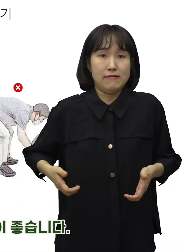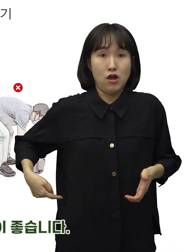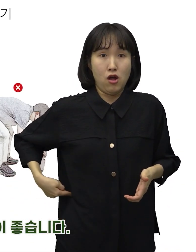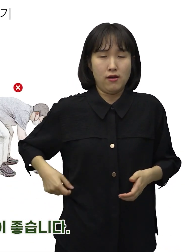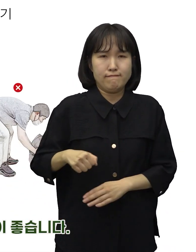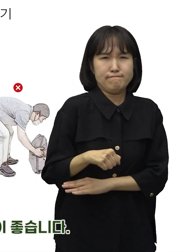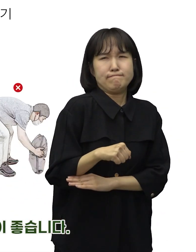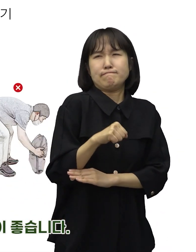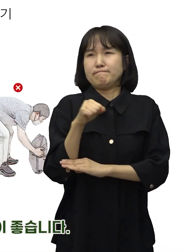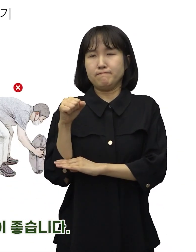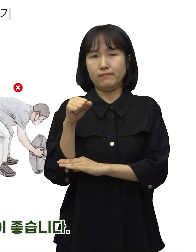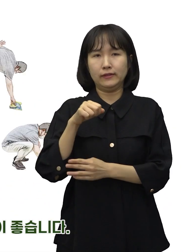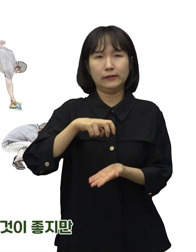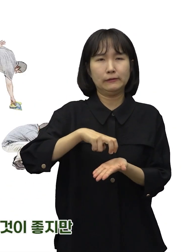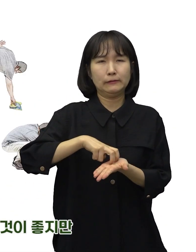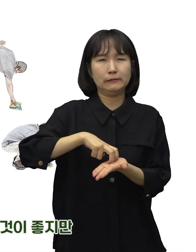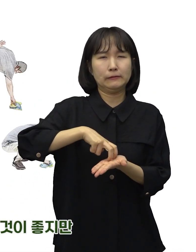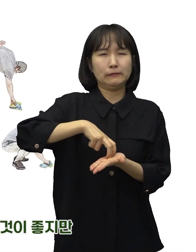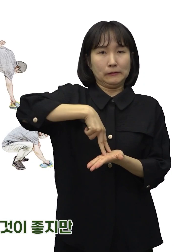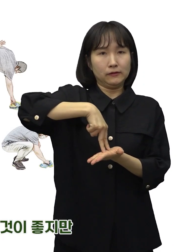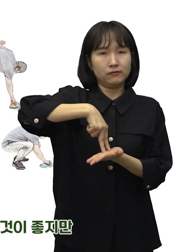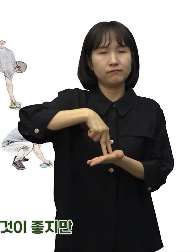것이 좋습니다.